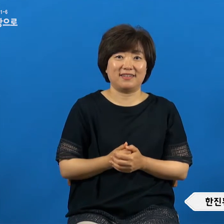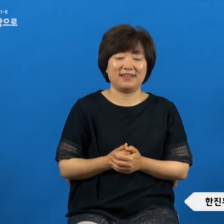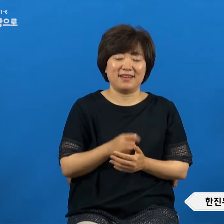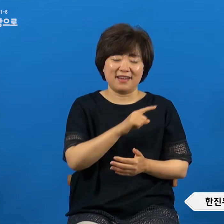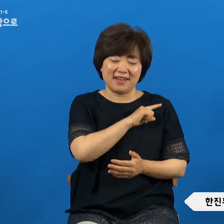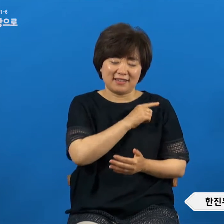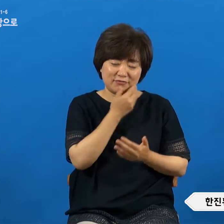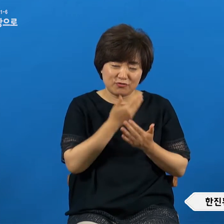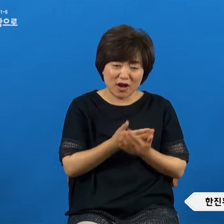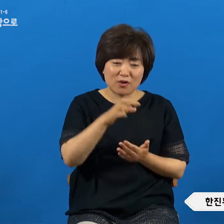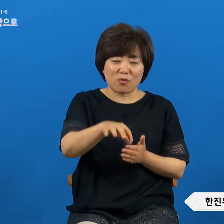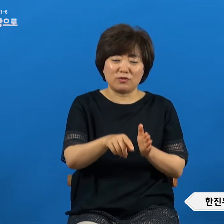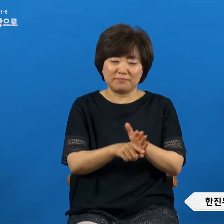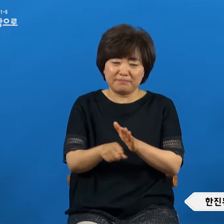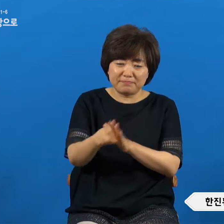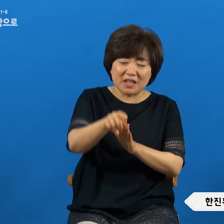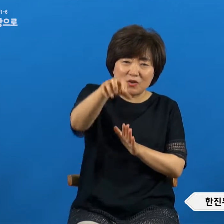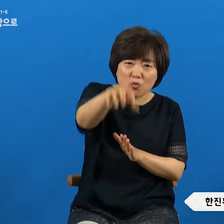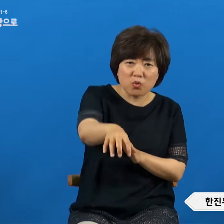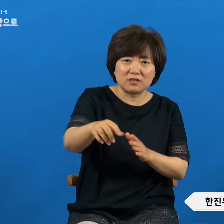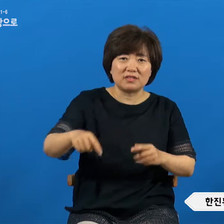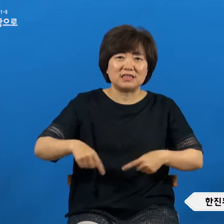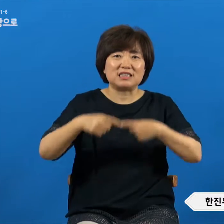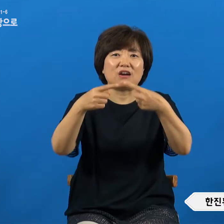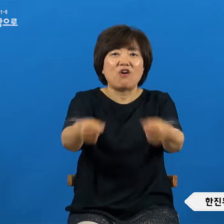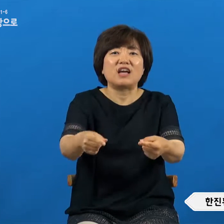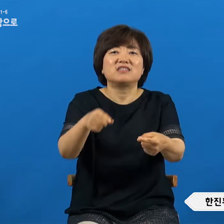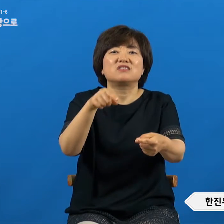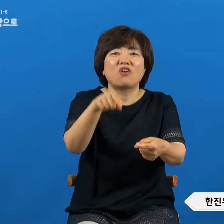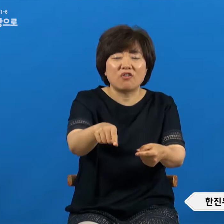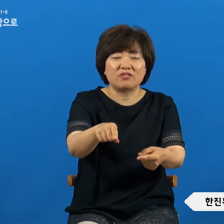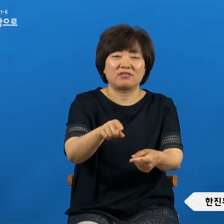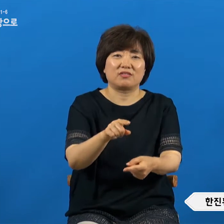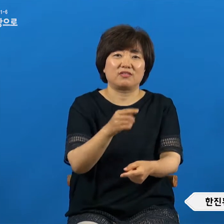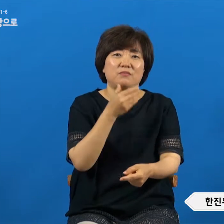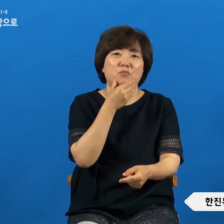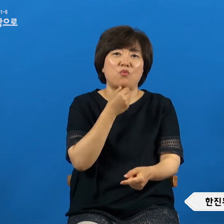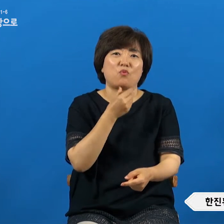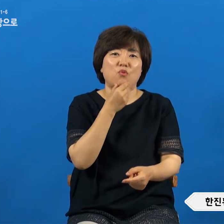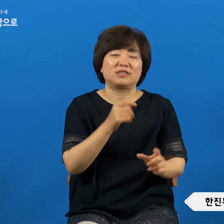최전방으로 나아가는 것이 복된 삶이라는 말입니다.